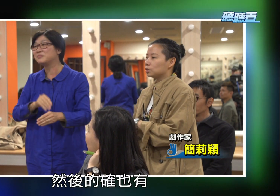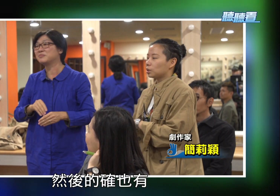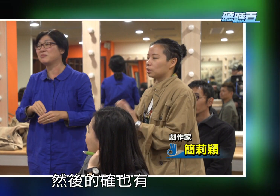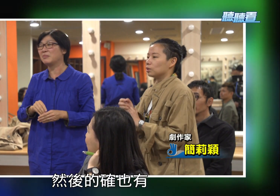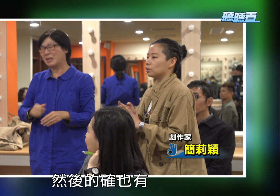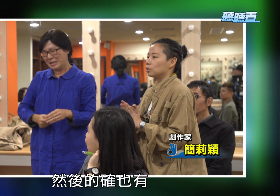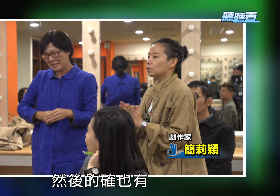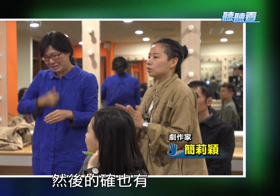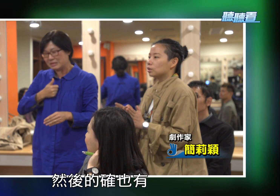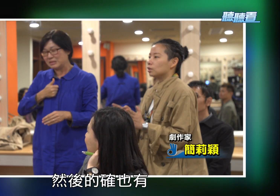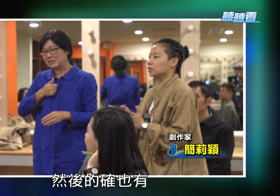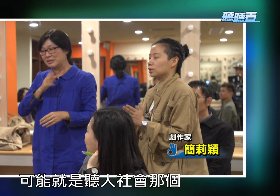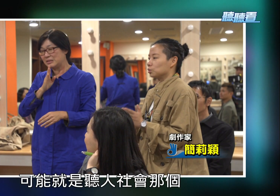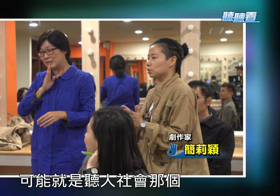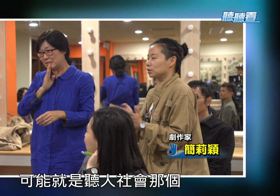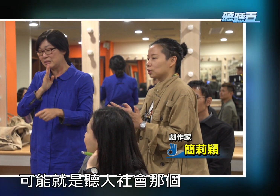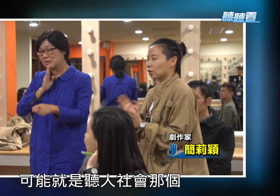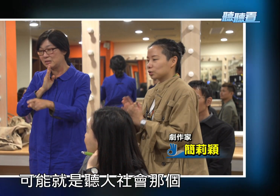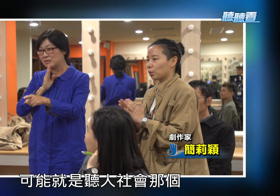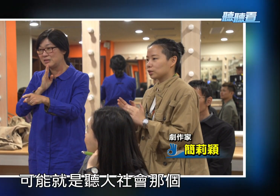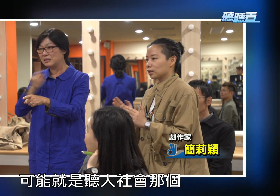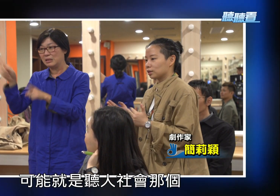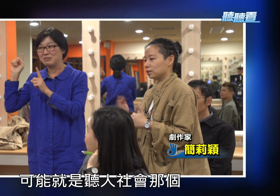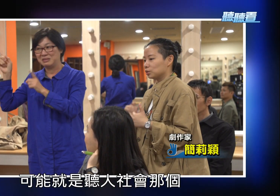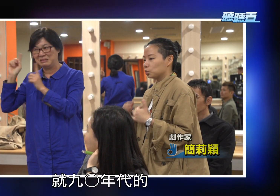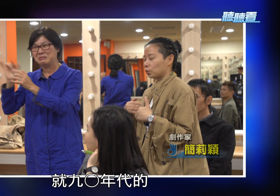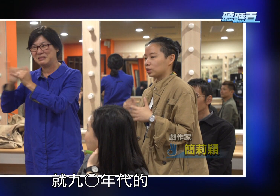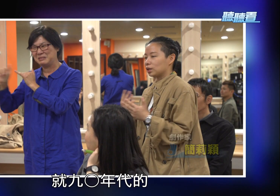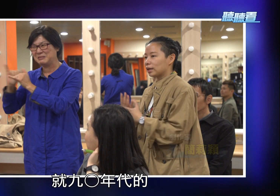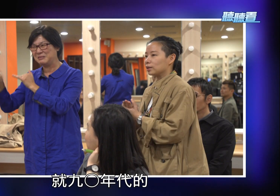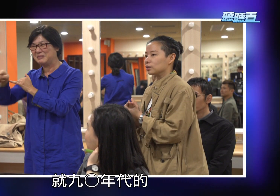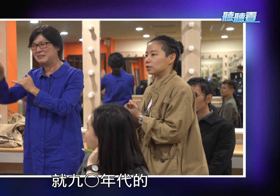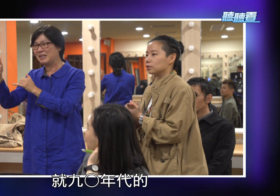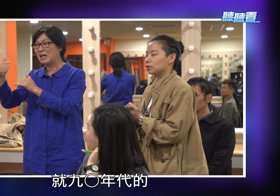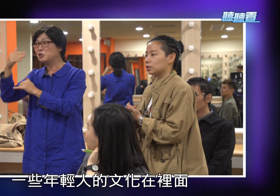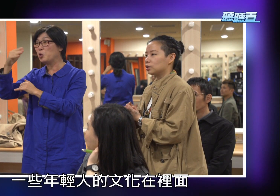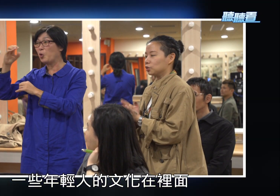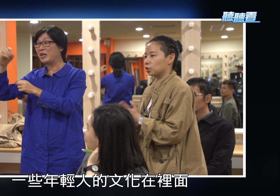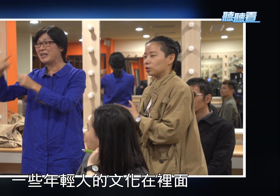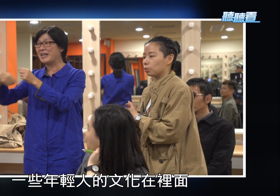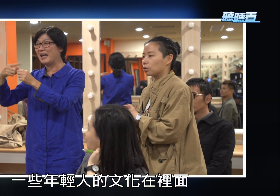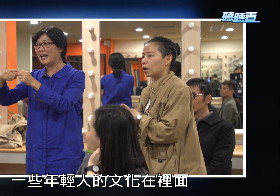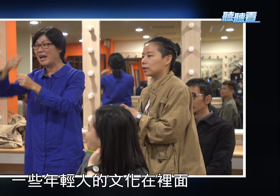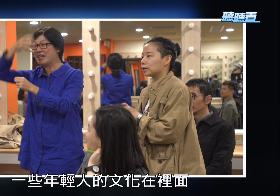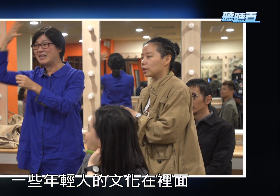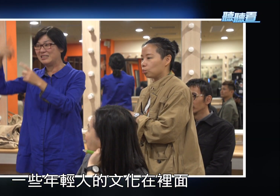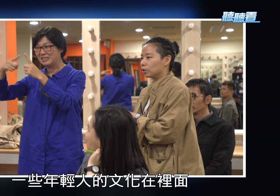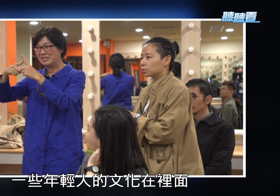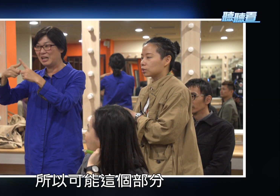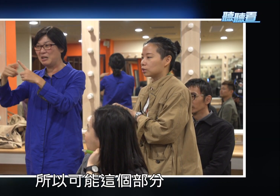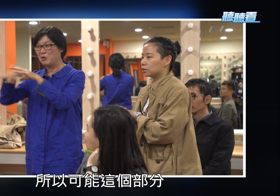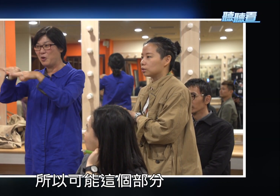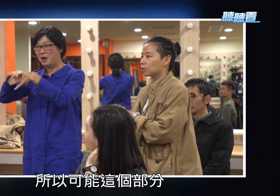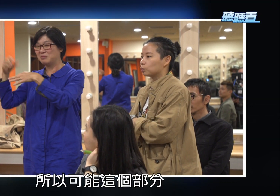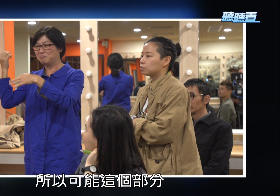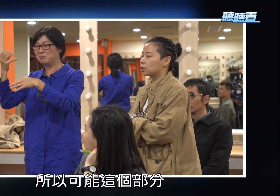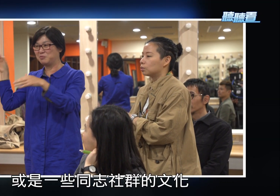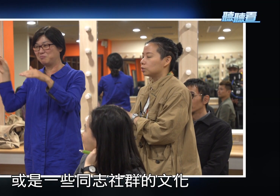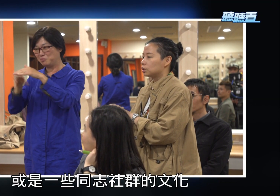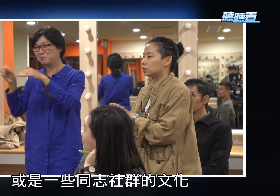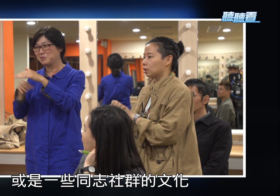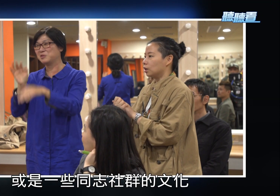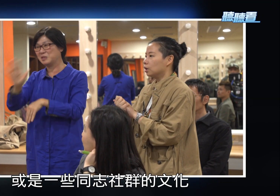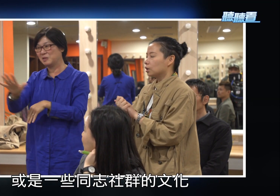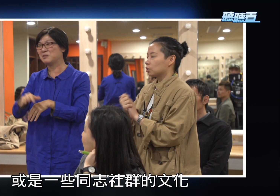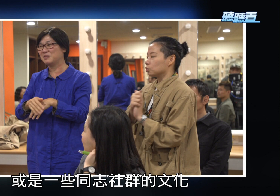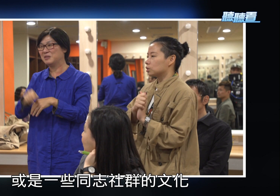然后的确也有可能就是听人社会那个就90年代的一些年轻人的文化在里面，所以可能这个部分或